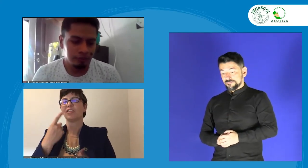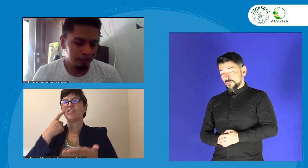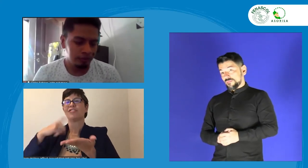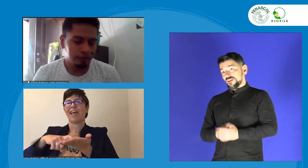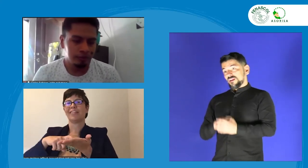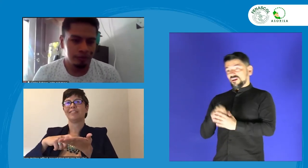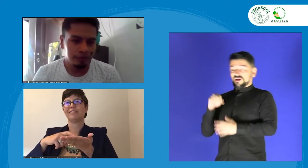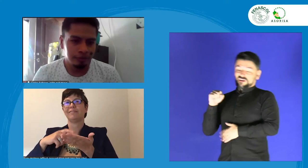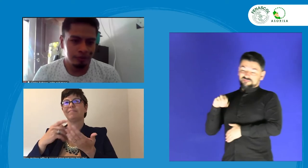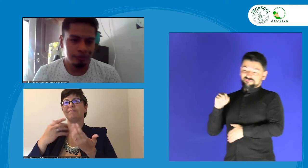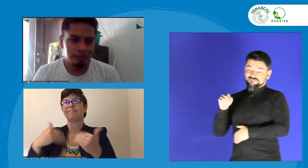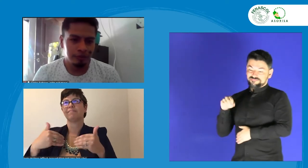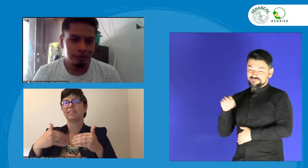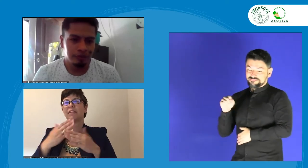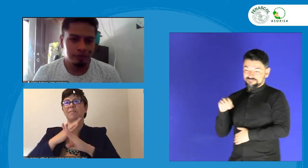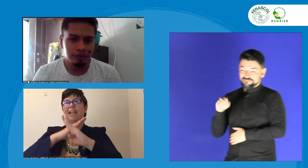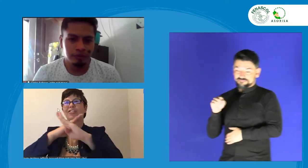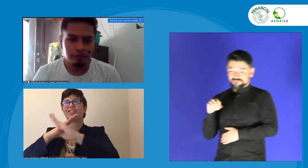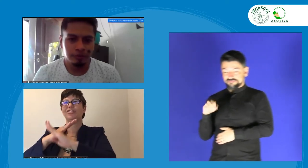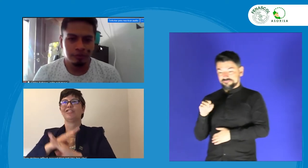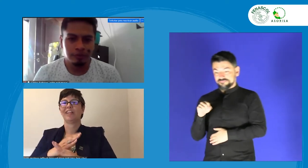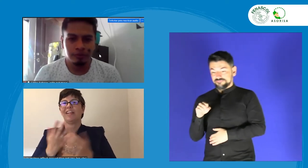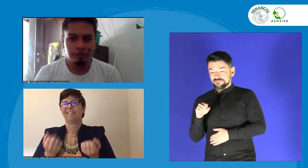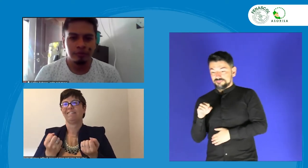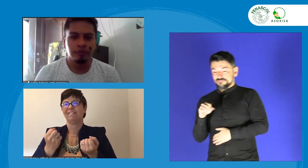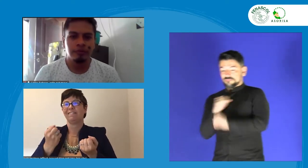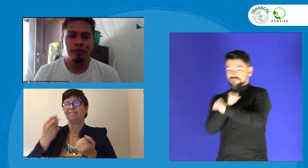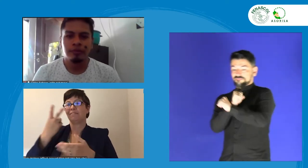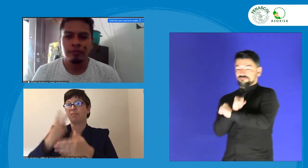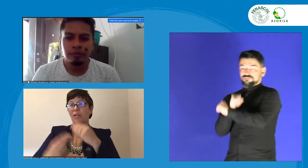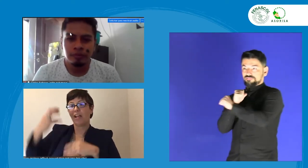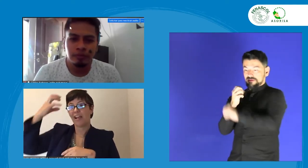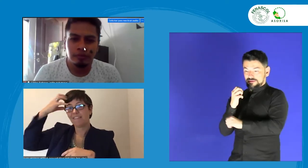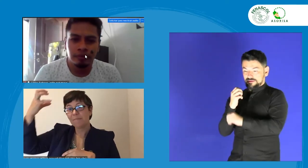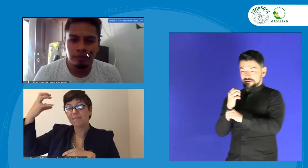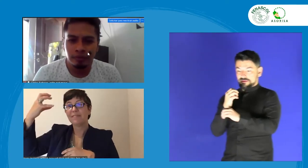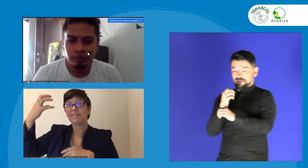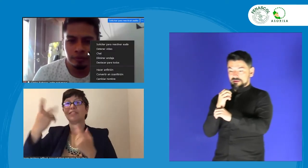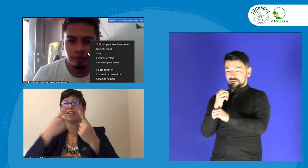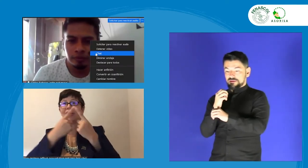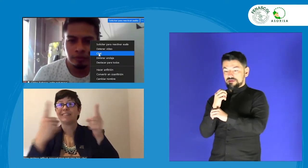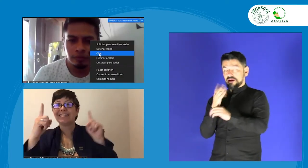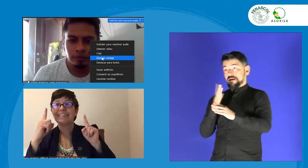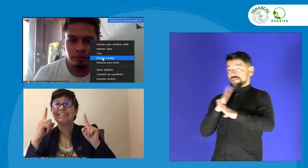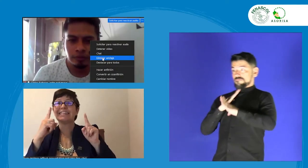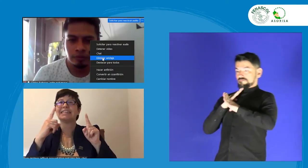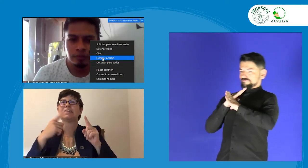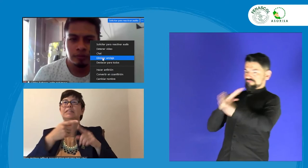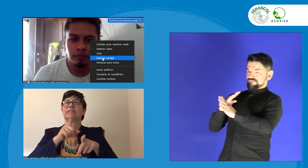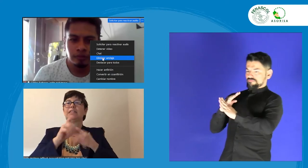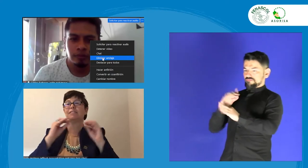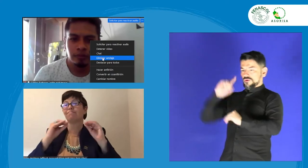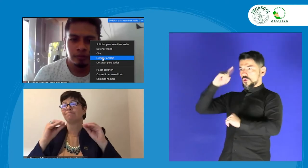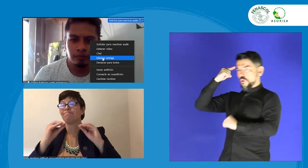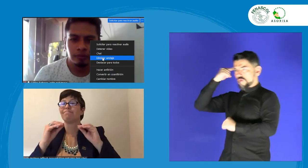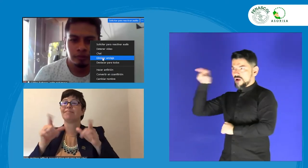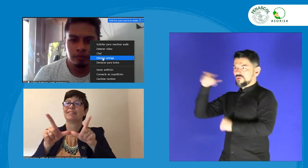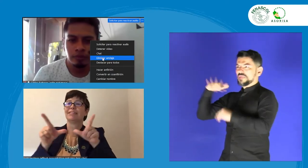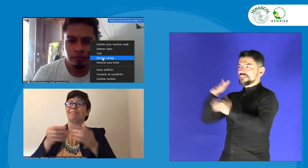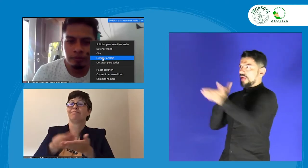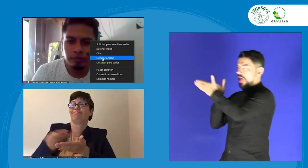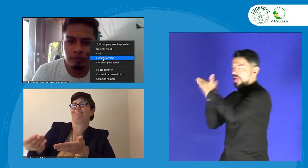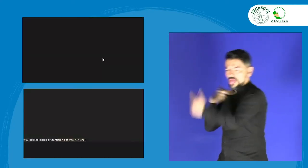Sí. La verdad es que lo que nosotros vemos aquí es que hay que hacer ese trabajo con